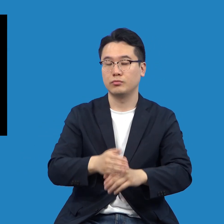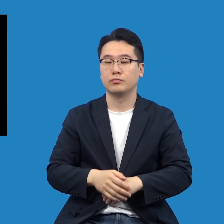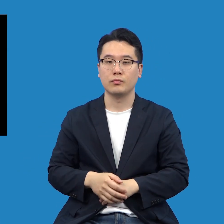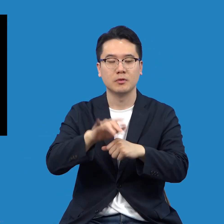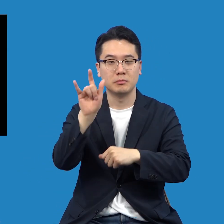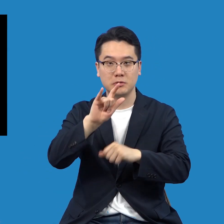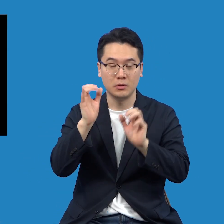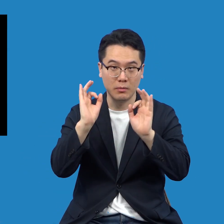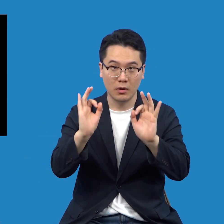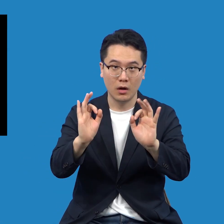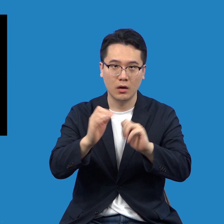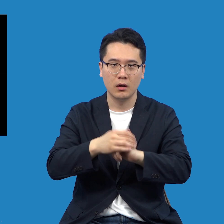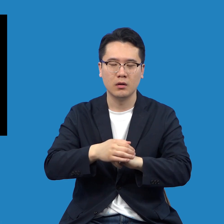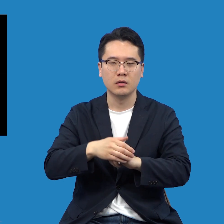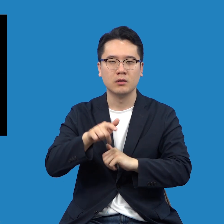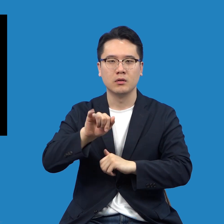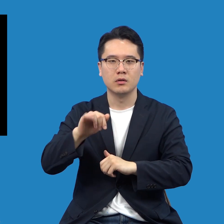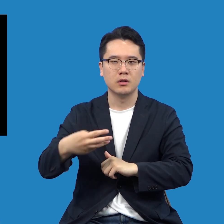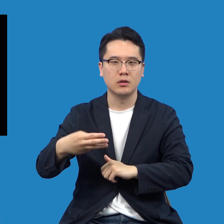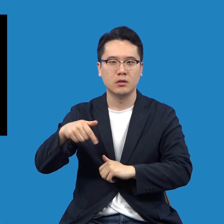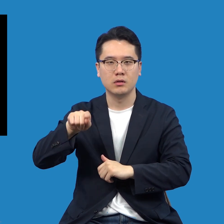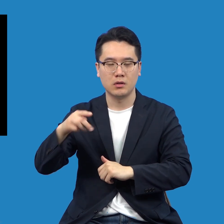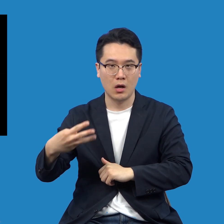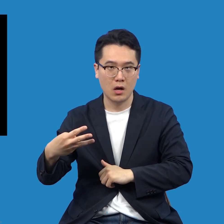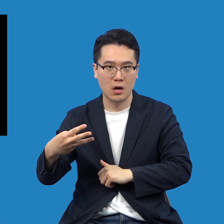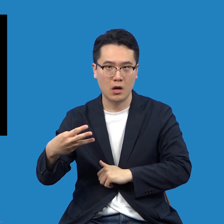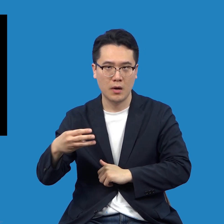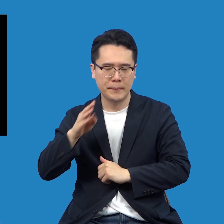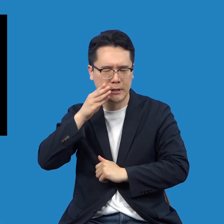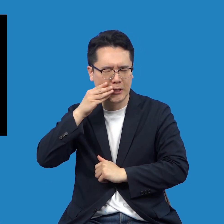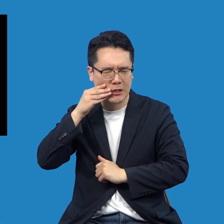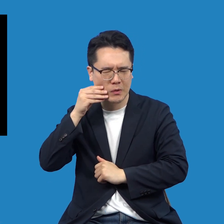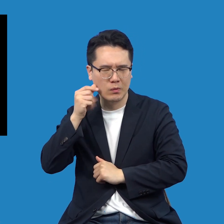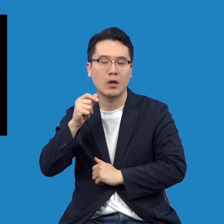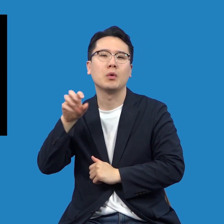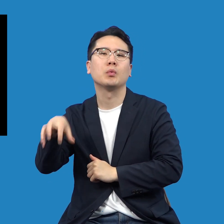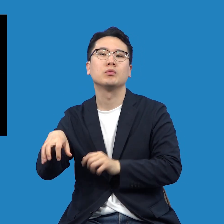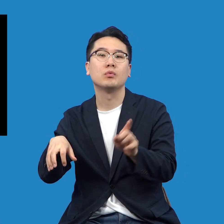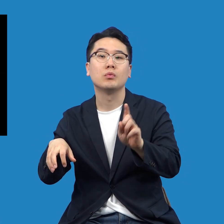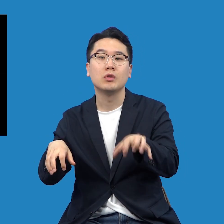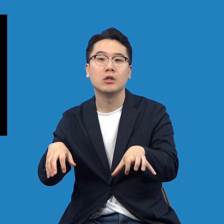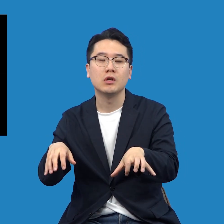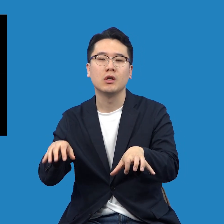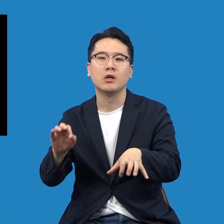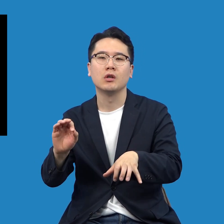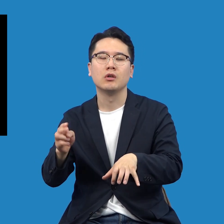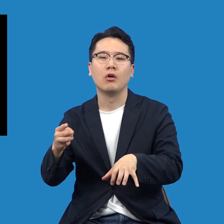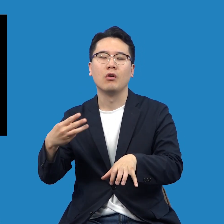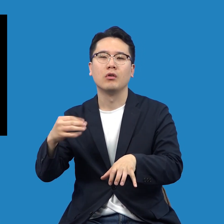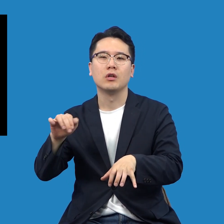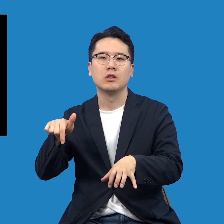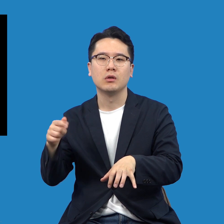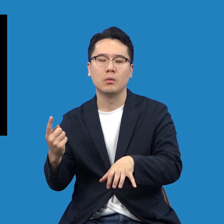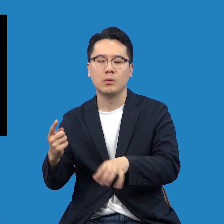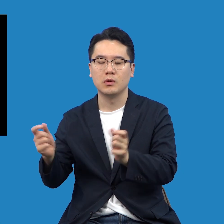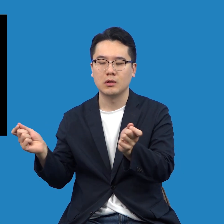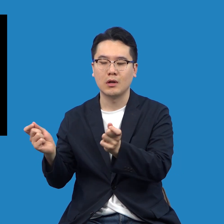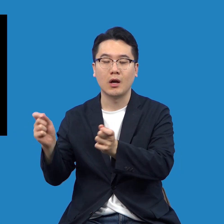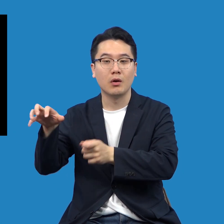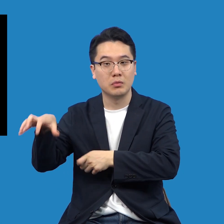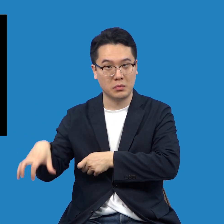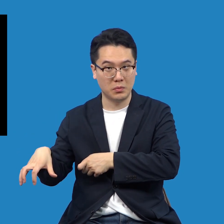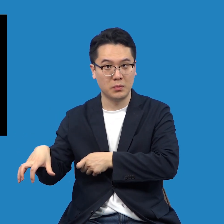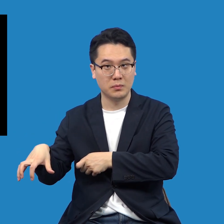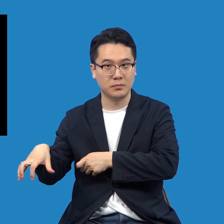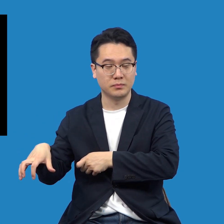길갈이라고 하면 우리가 익숙한 길갈은 요단강 건너 여리고 가까운 여기 길갈, 여기서 이스라엘